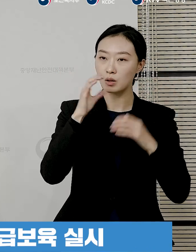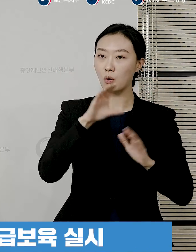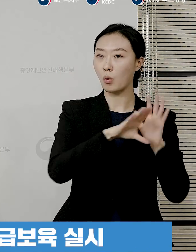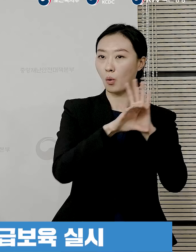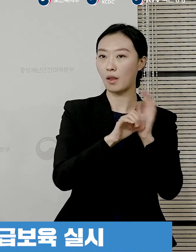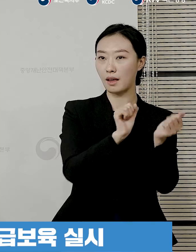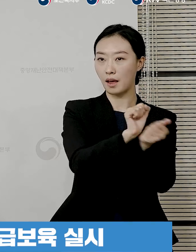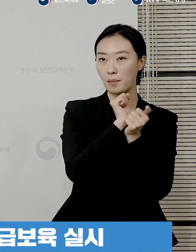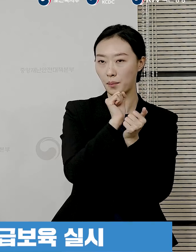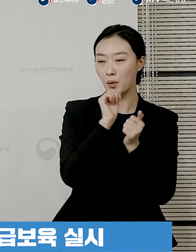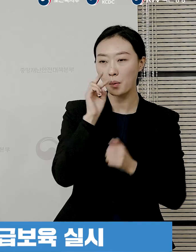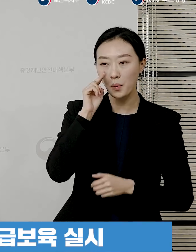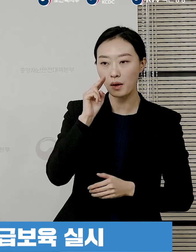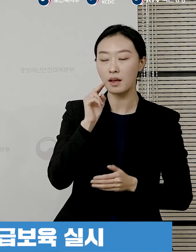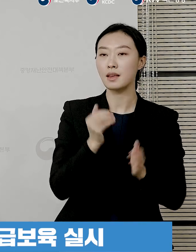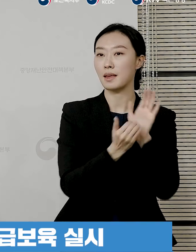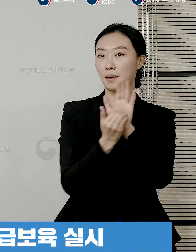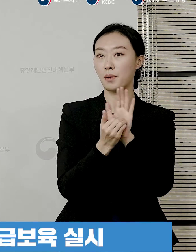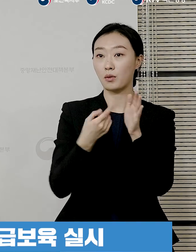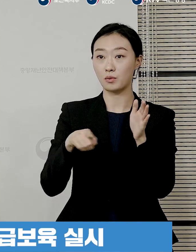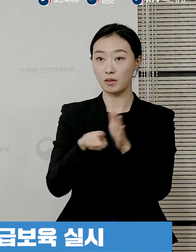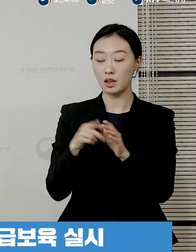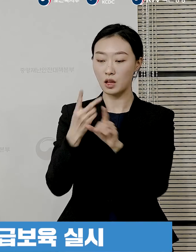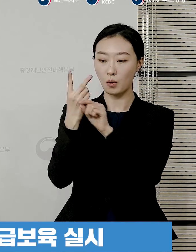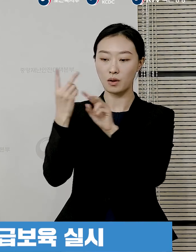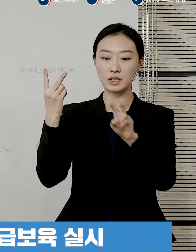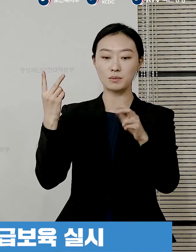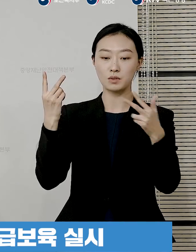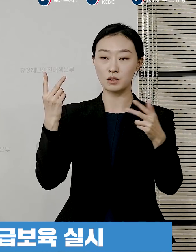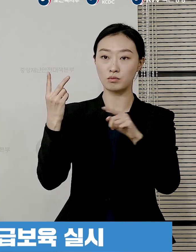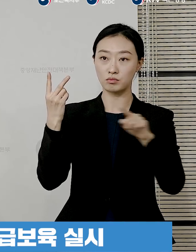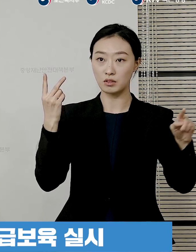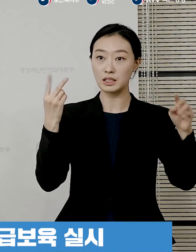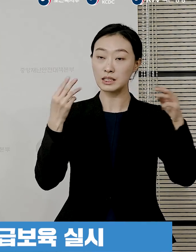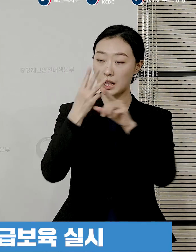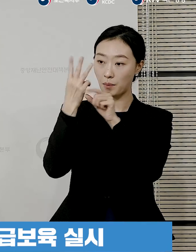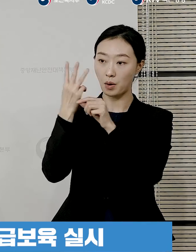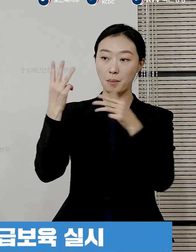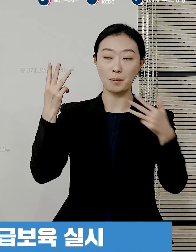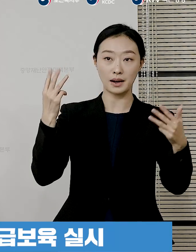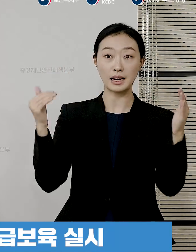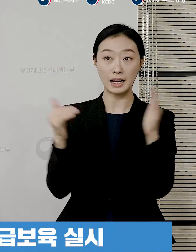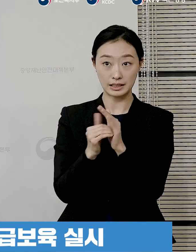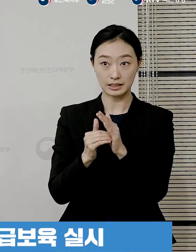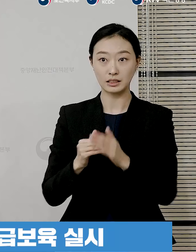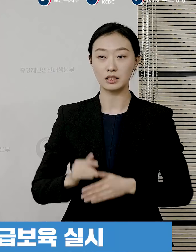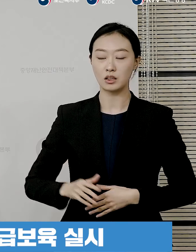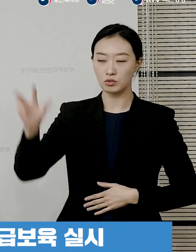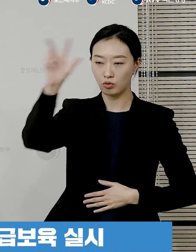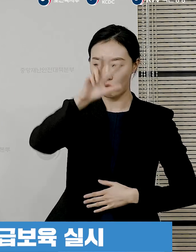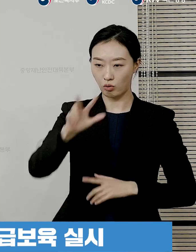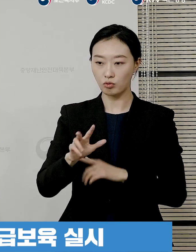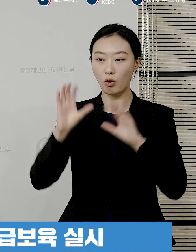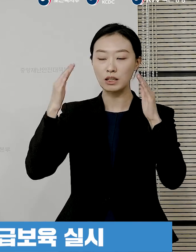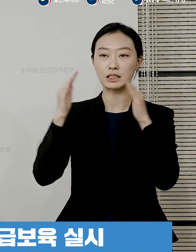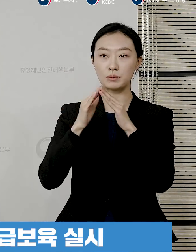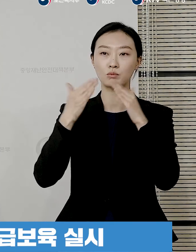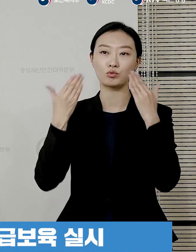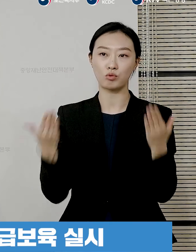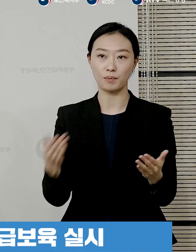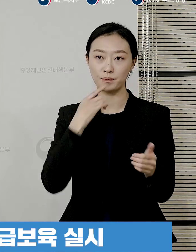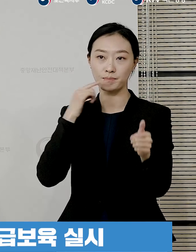영유아의 코로나19 감염을 예방하기 위하여 2월 27일부터 3월 8일 일요일까지 전국